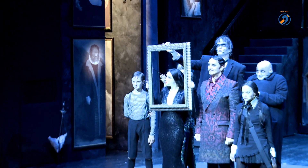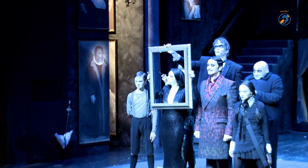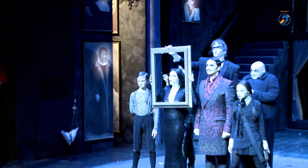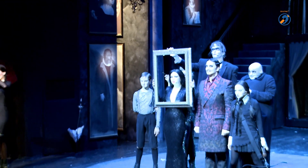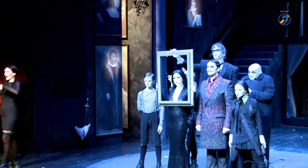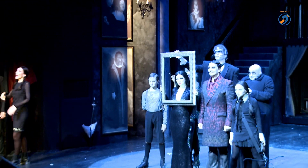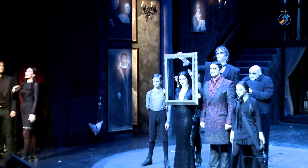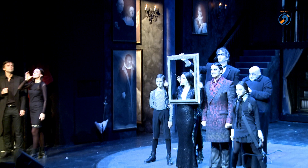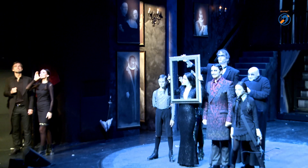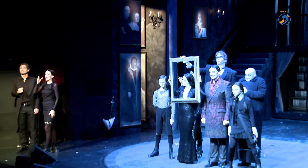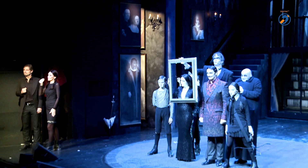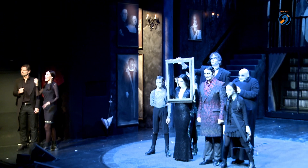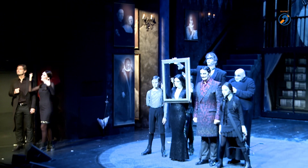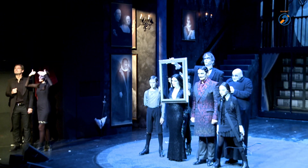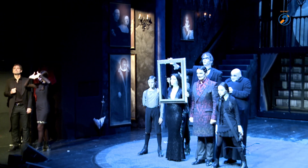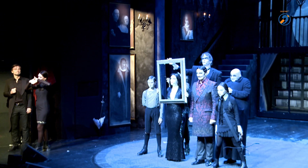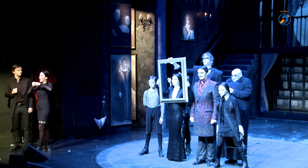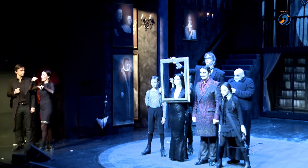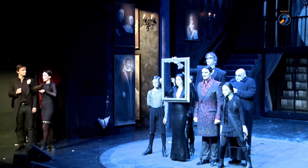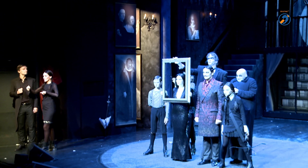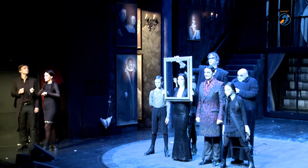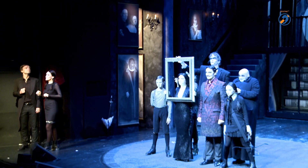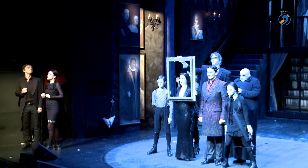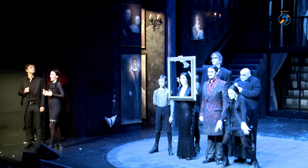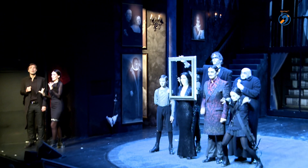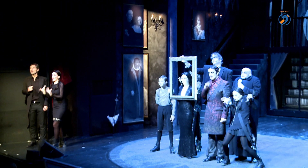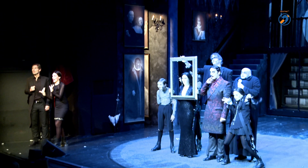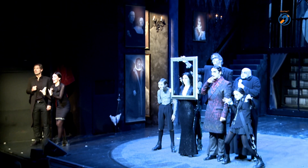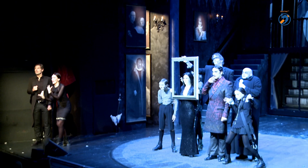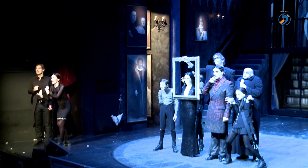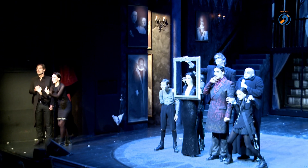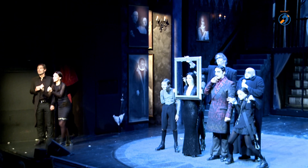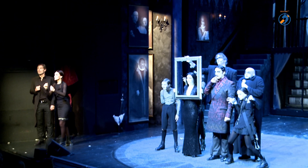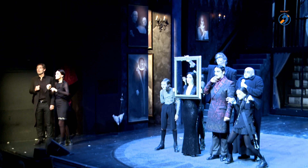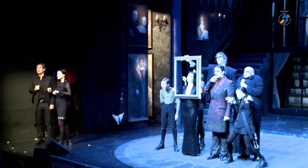večerja, pijača, večerja in potem igra.